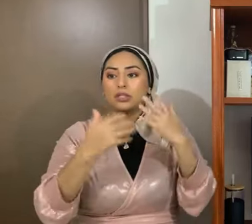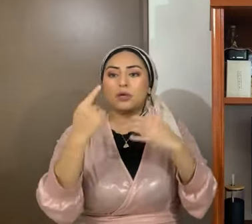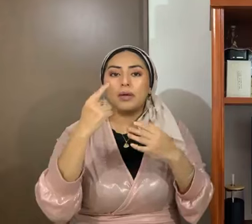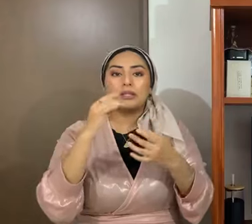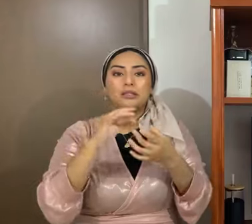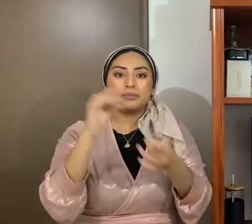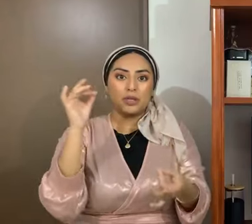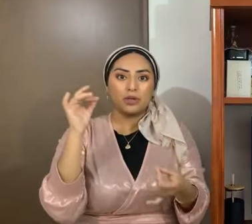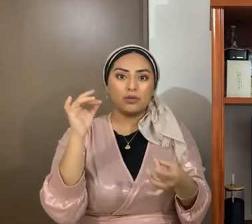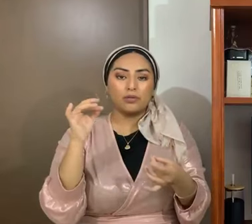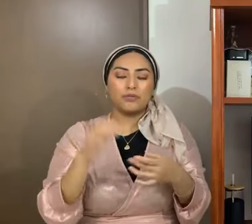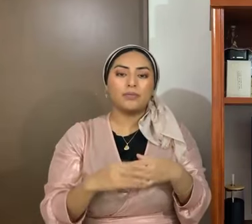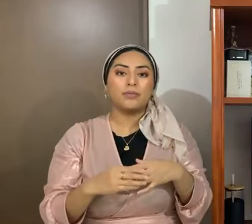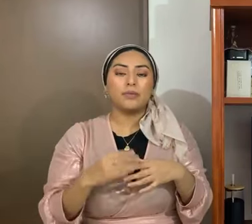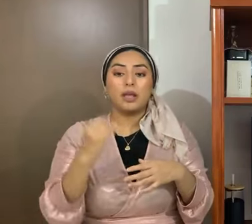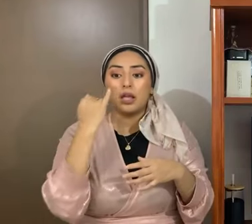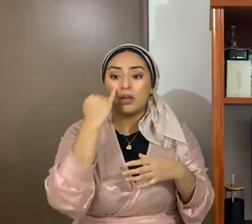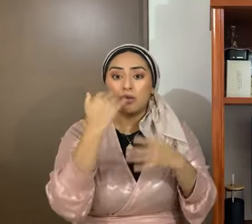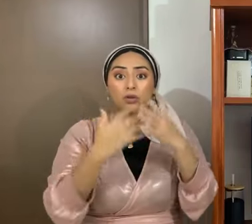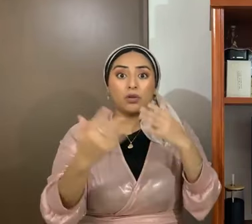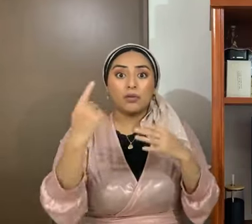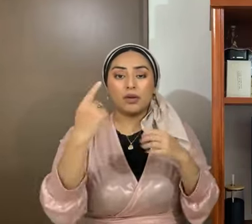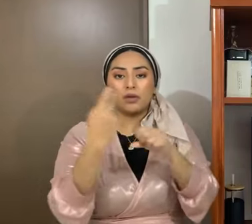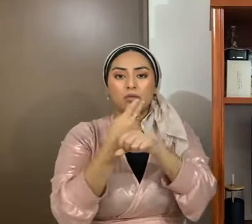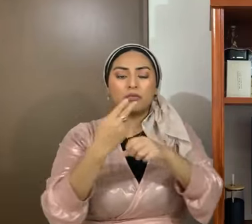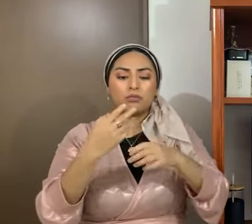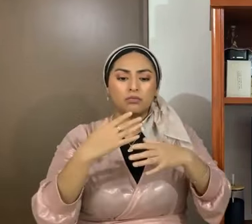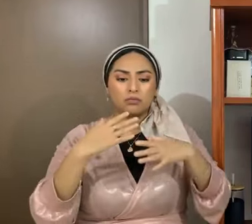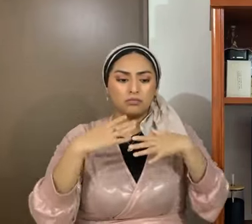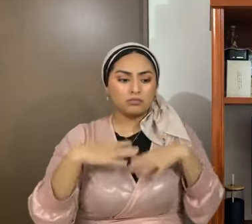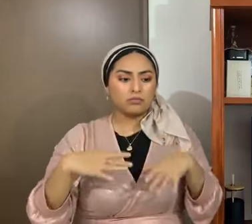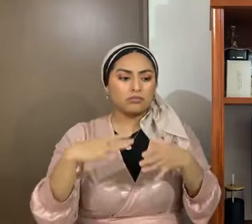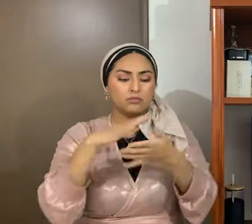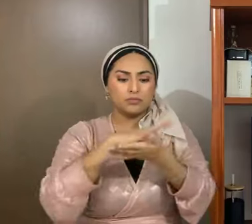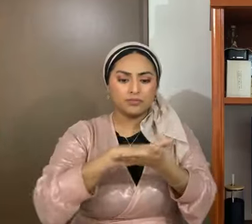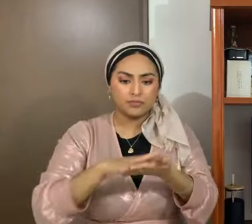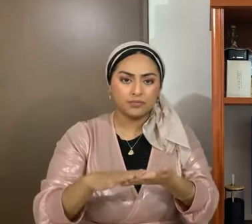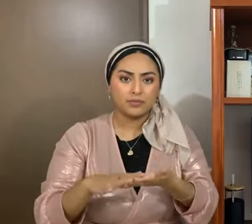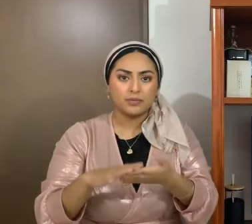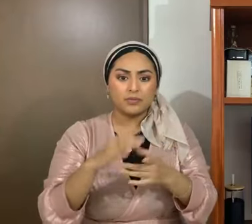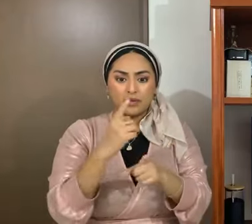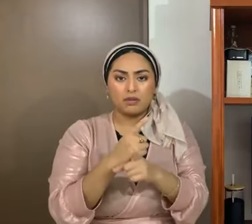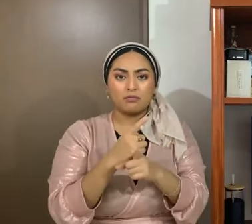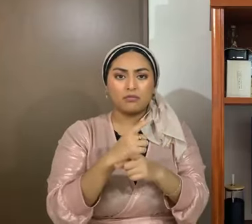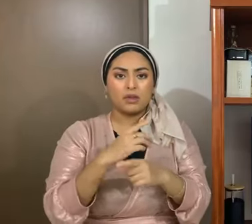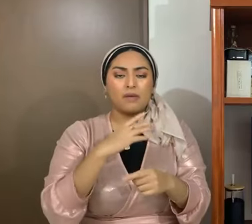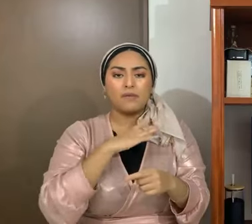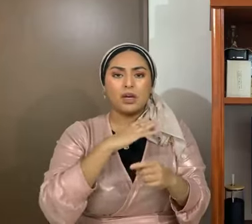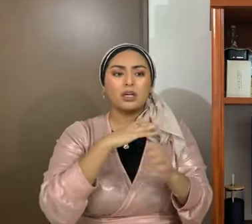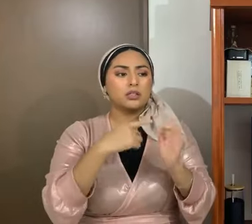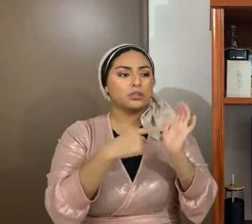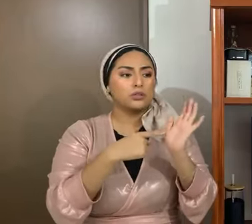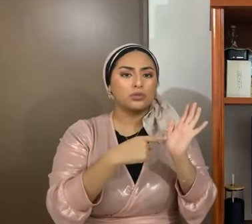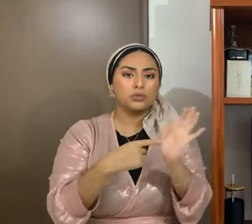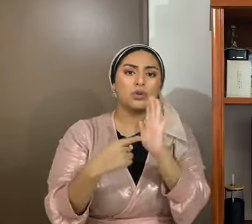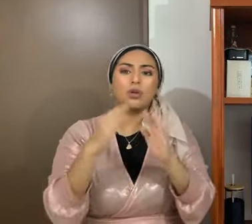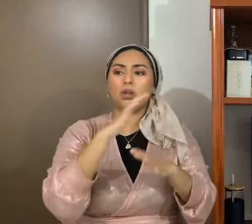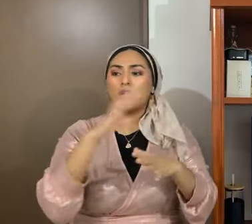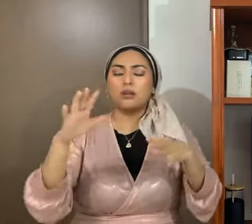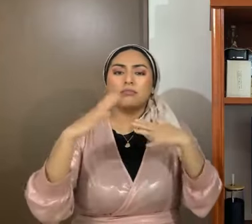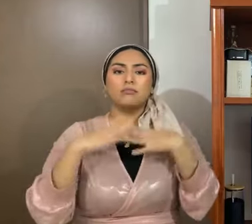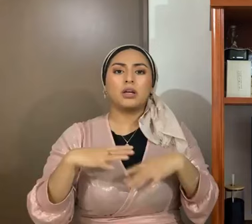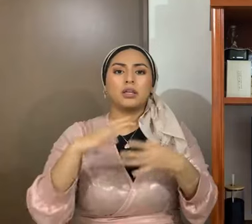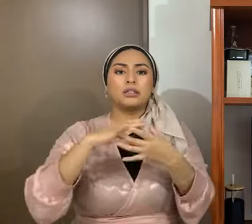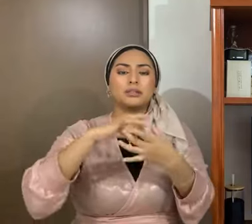espiritual, ¿sí? Pero si alguien usa con recato, con modestia, se viste correctamente, entonces sí le está demostrando su